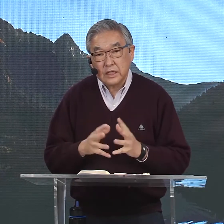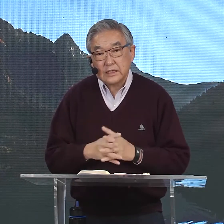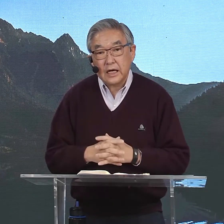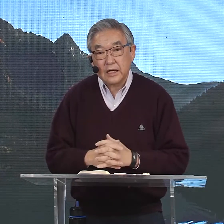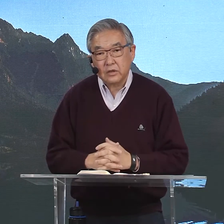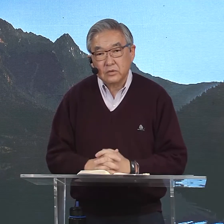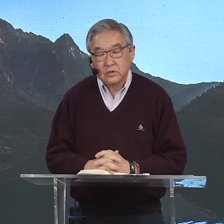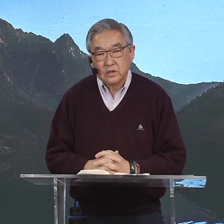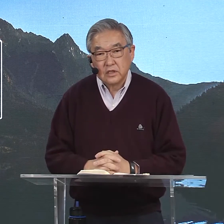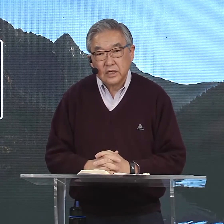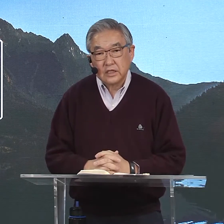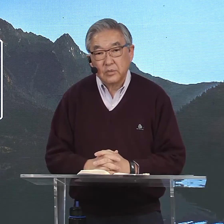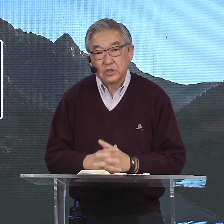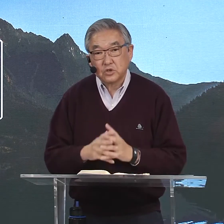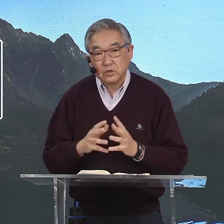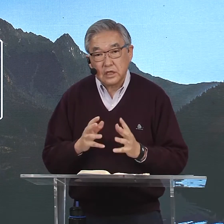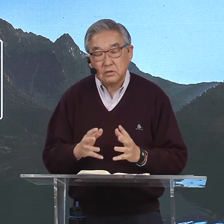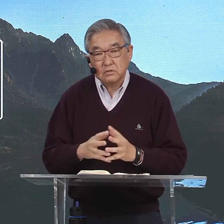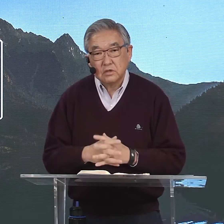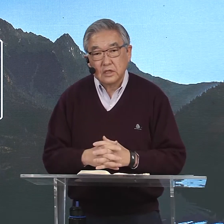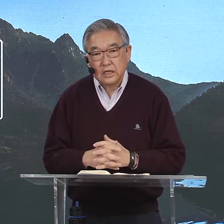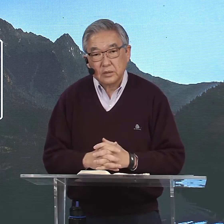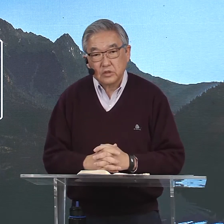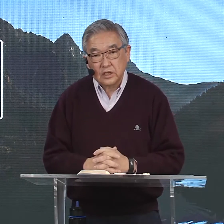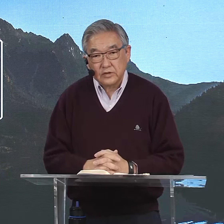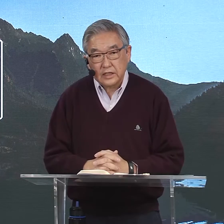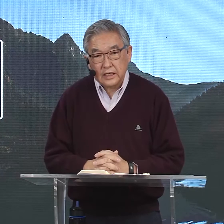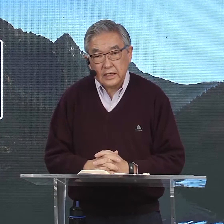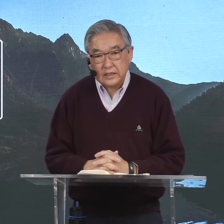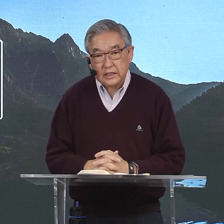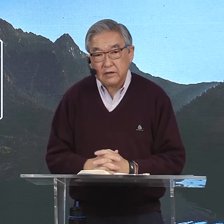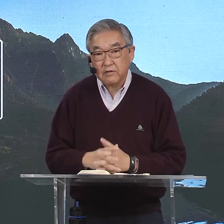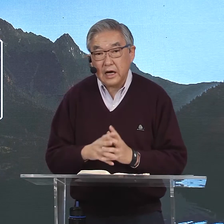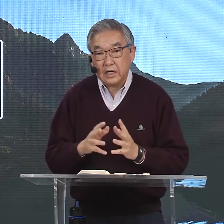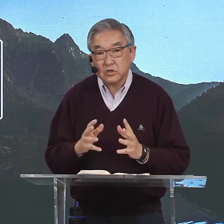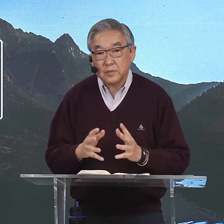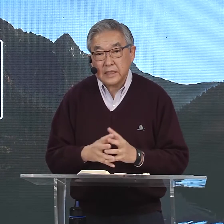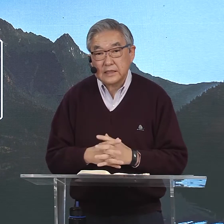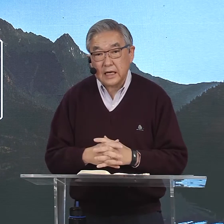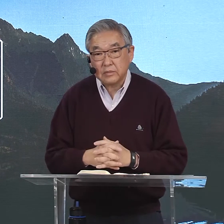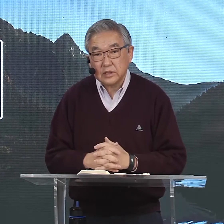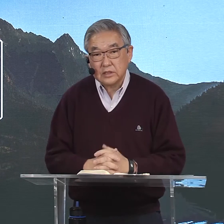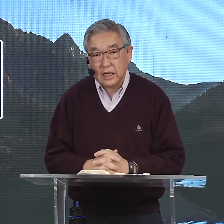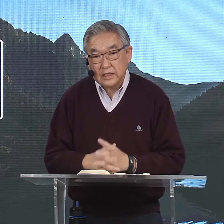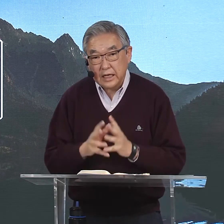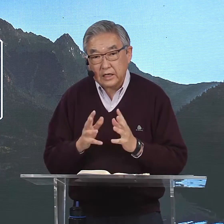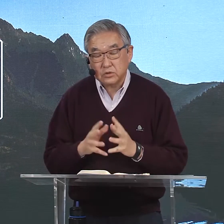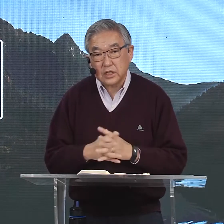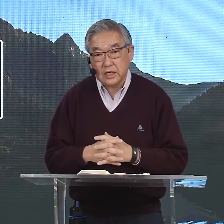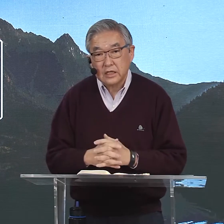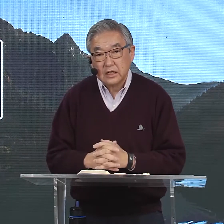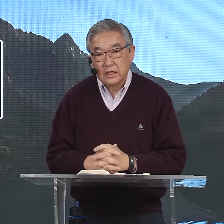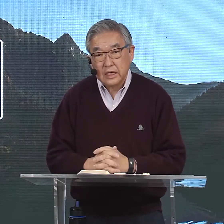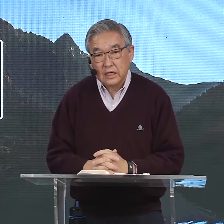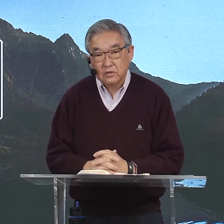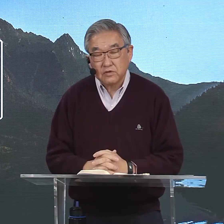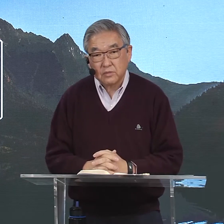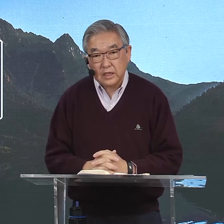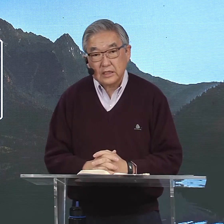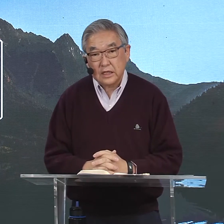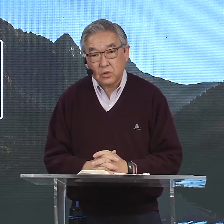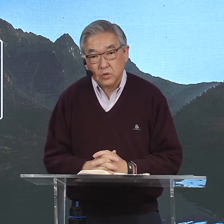árabes com israel e também sudão tá demonstrado interesse tem vários países árabes alinhado já